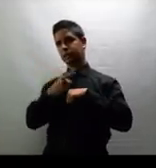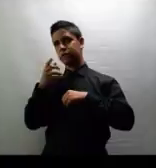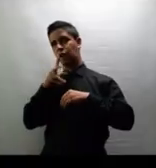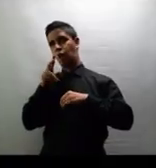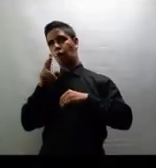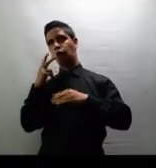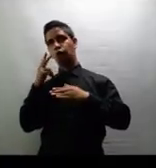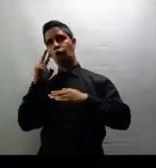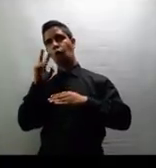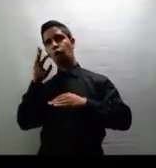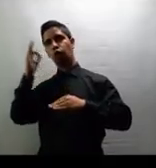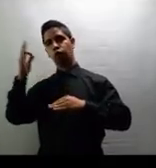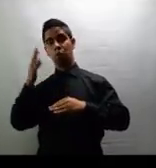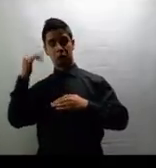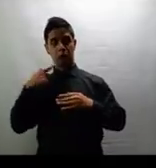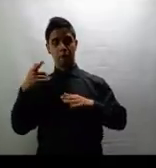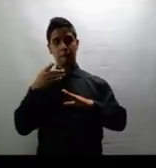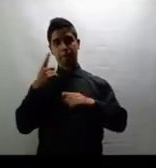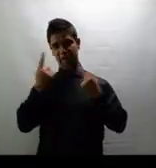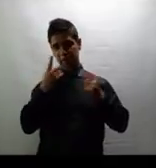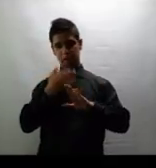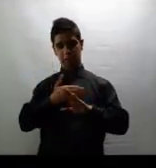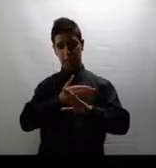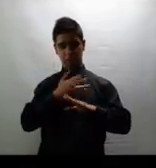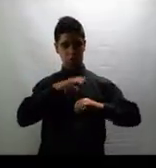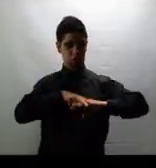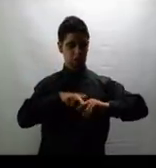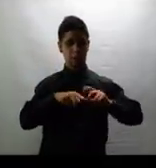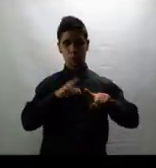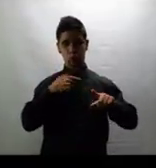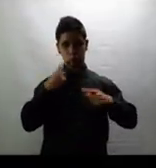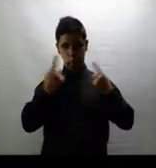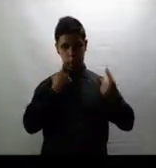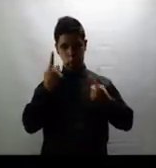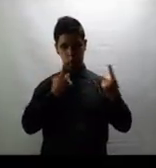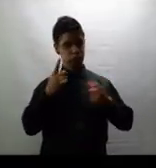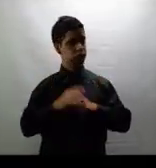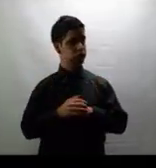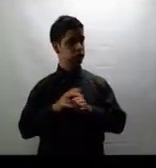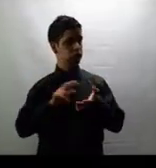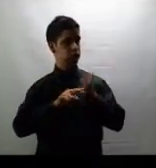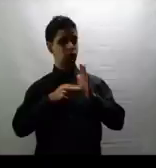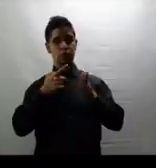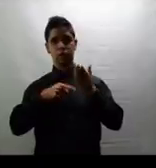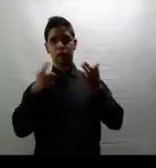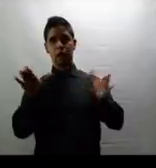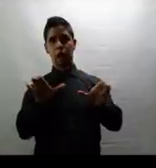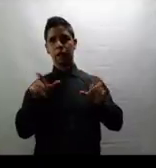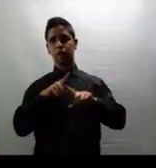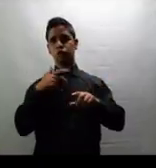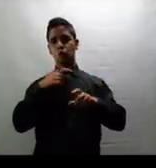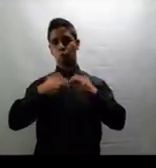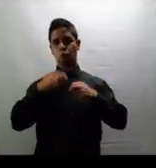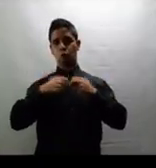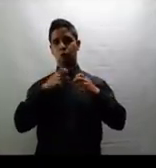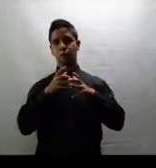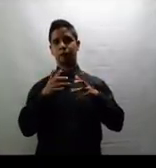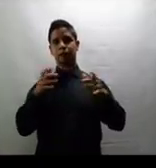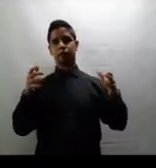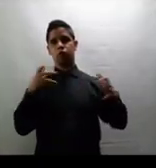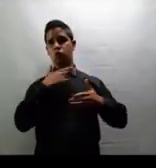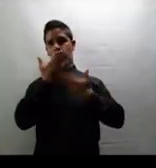podríamos encontrar la solución anticipada y en realidad sólo estamos agrandando su dimensión y no llegamos a ninguna